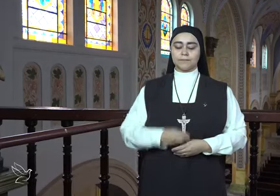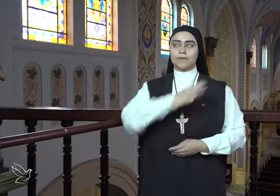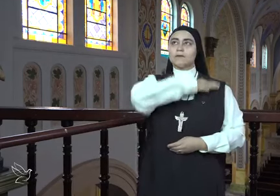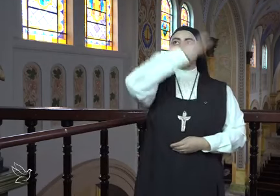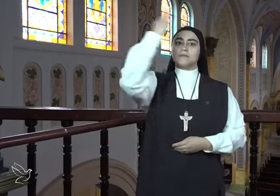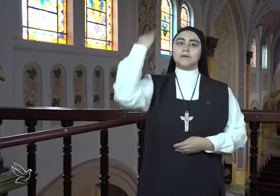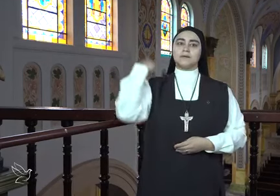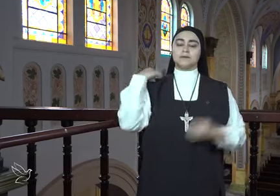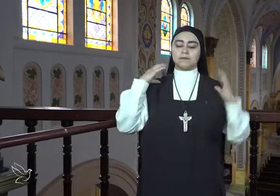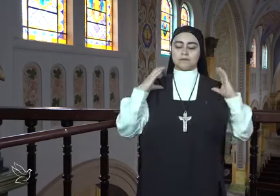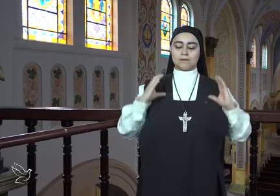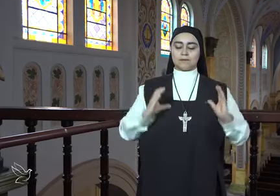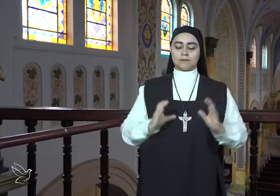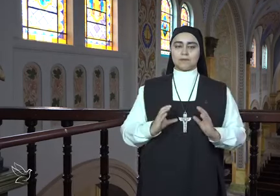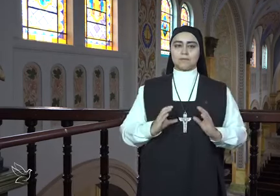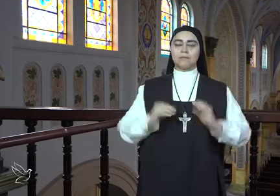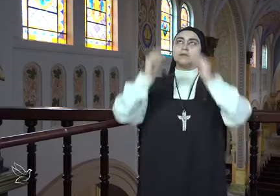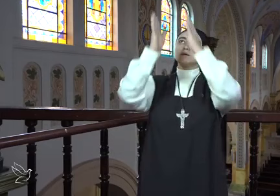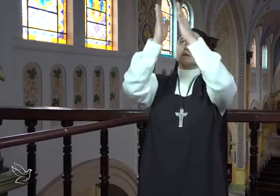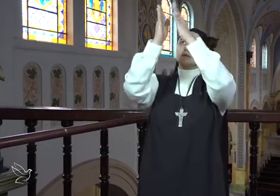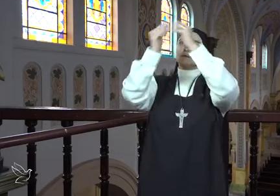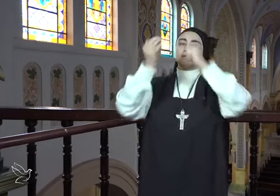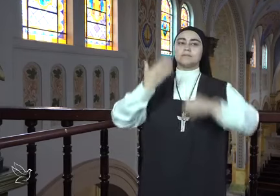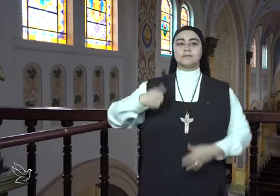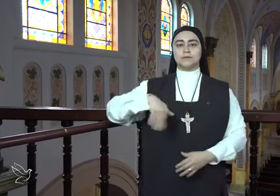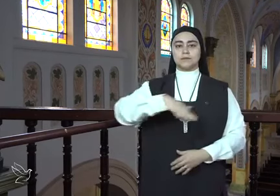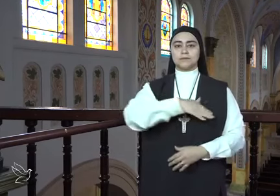Nossa Senhora do Carmo, rogai por nós.